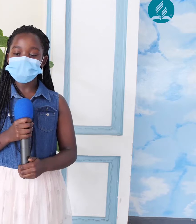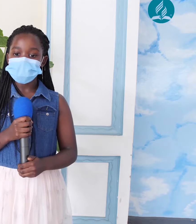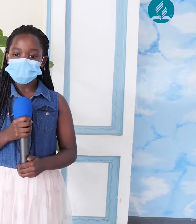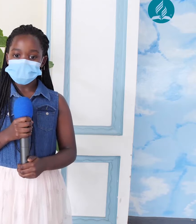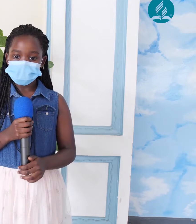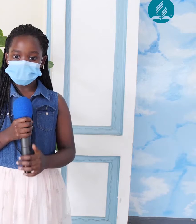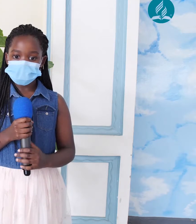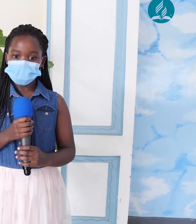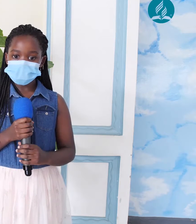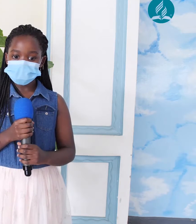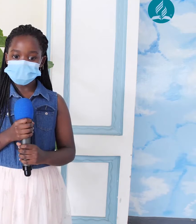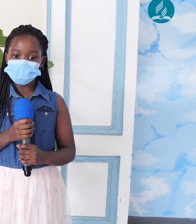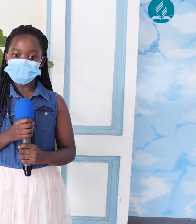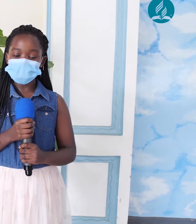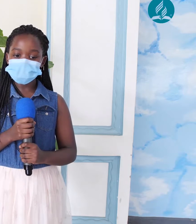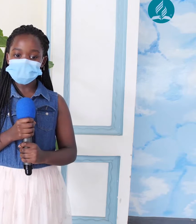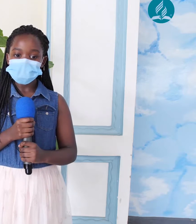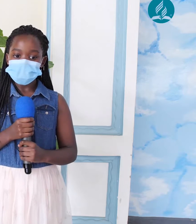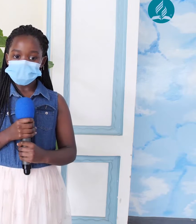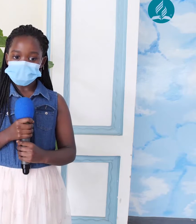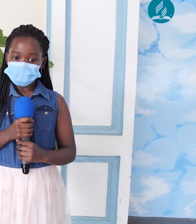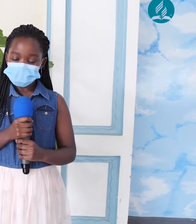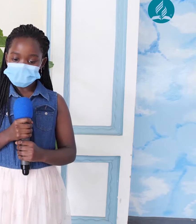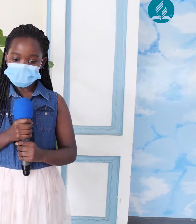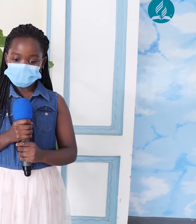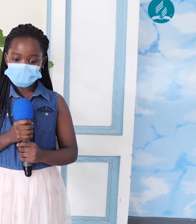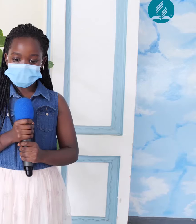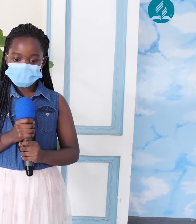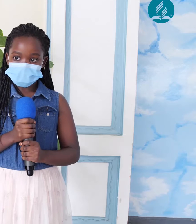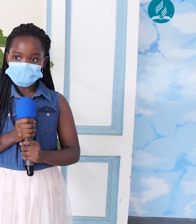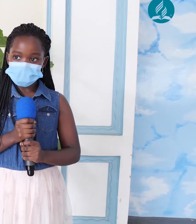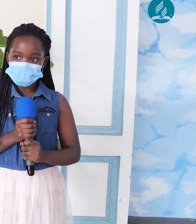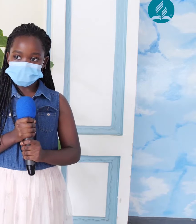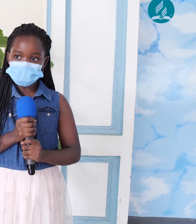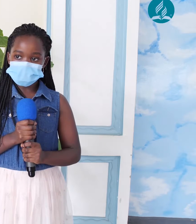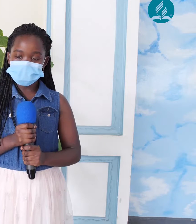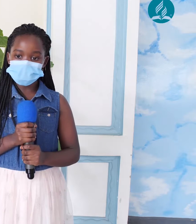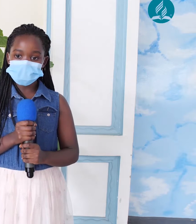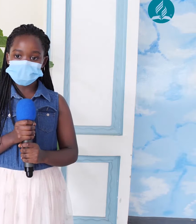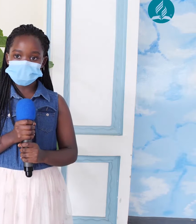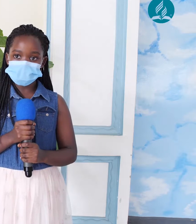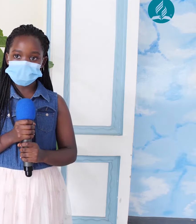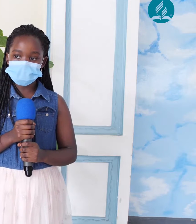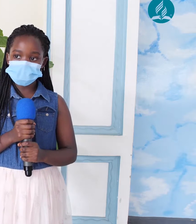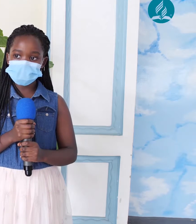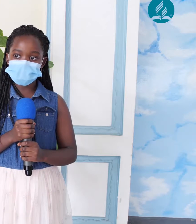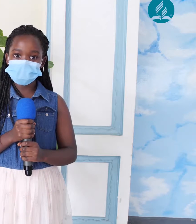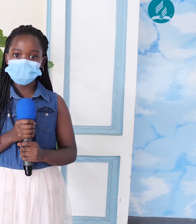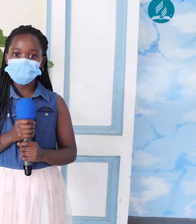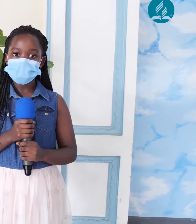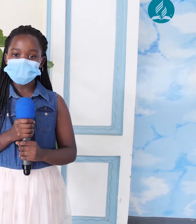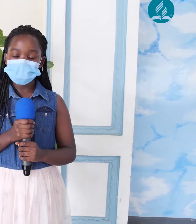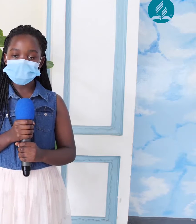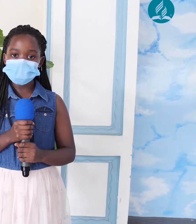ryose. Uwiteka yagenze. Kandi tugomba kwiga amategeko y'Imana, tugakurikiza n'amateka